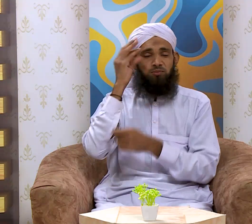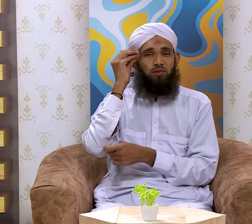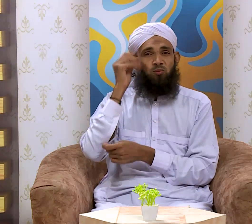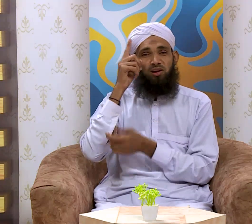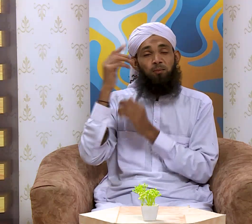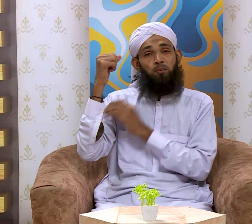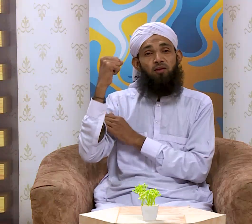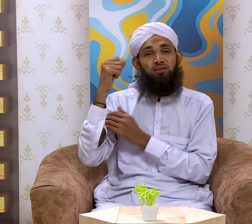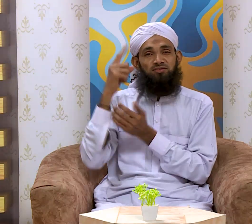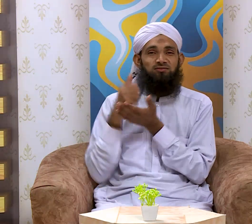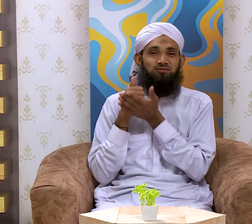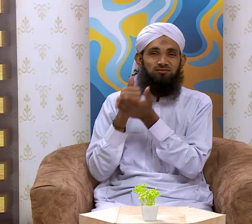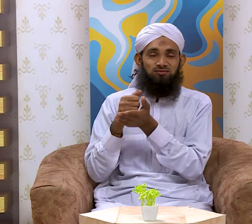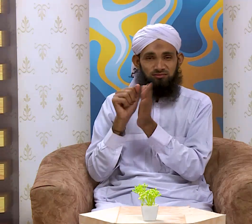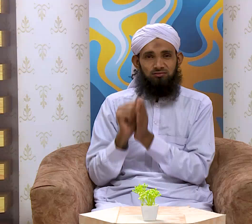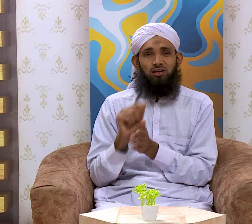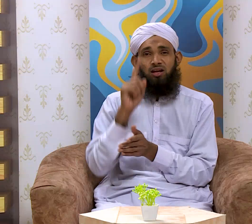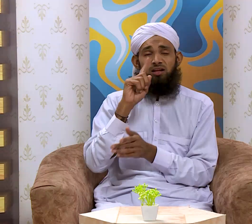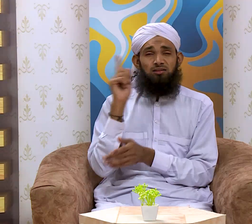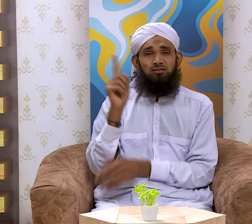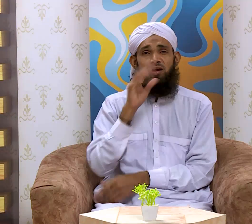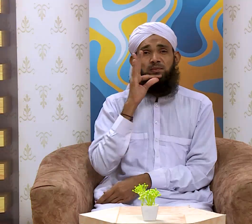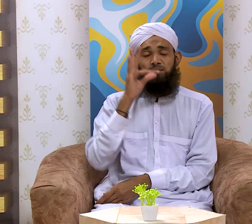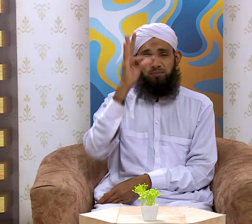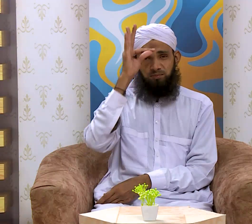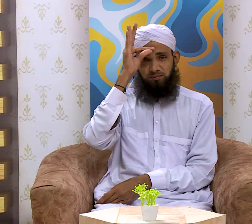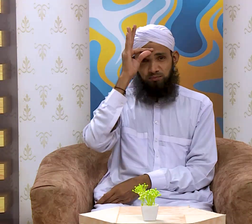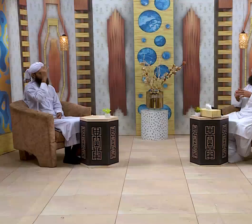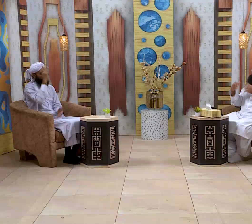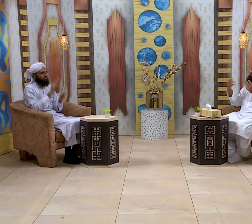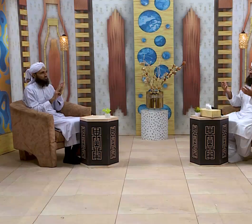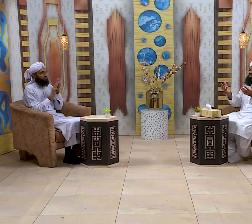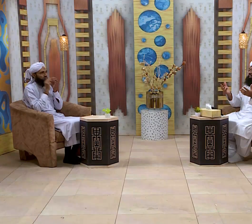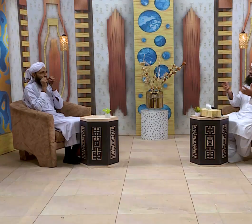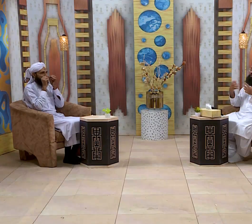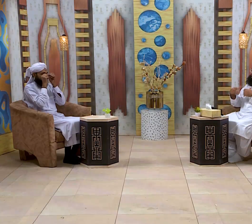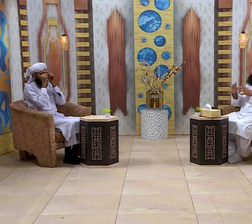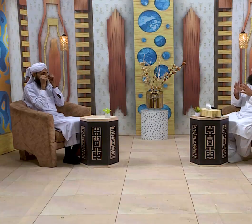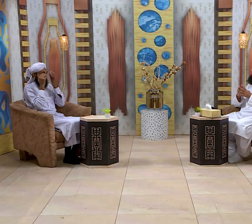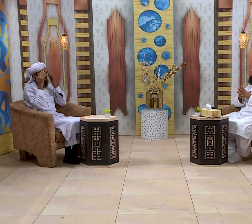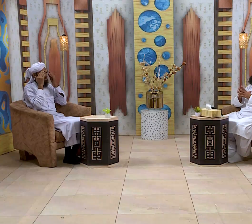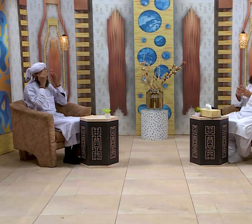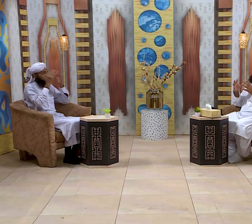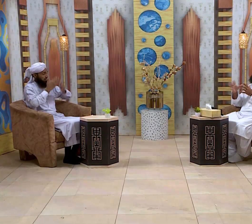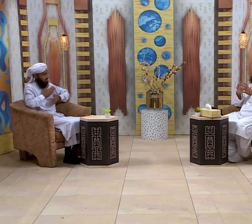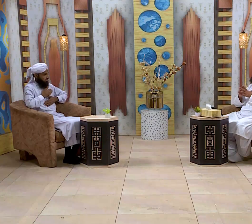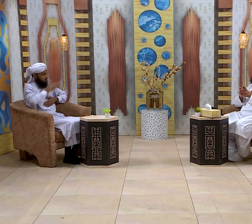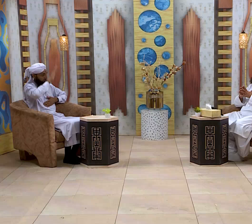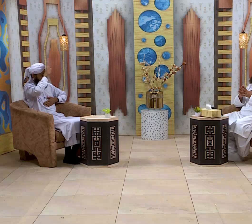کریم اپنے رسولوں کو غیب پر مطلع فرماتا ہے، اور اللہ پاک نے ہمارے آقا و مولا صلی اللہ علیہ وآلہ